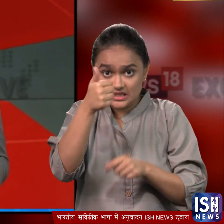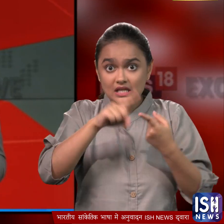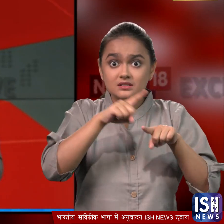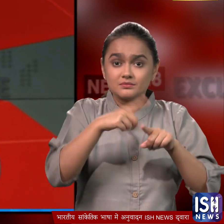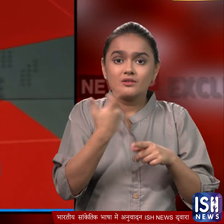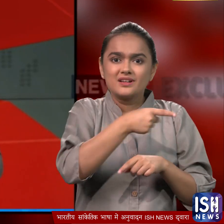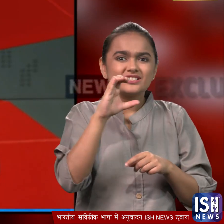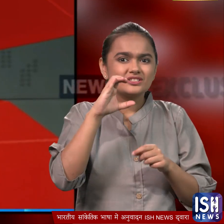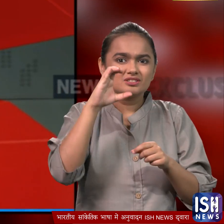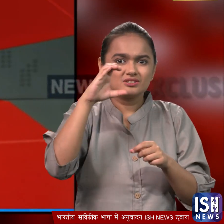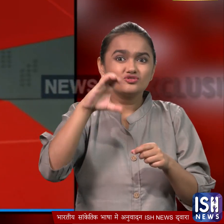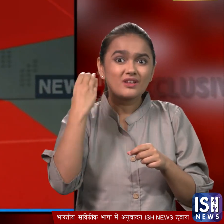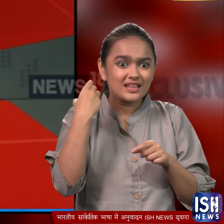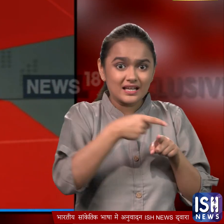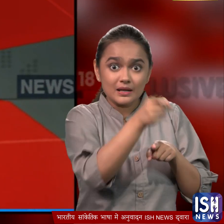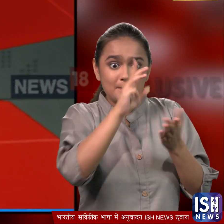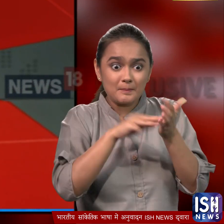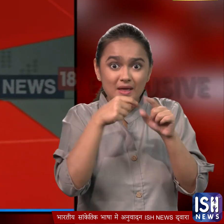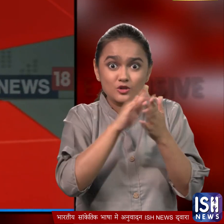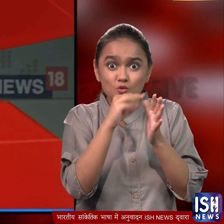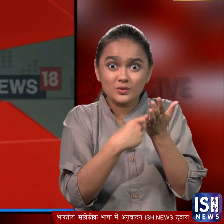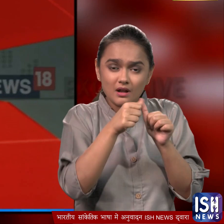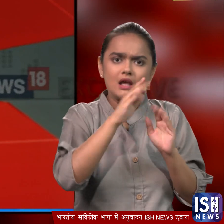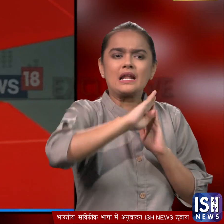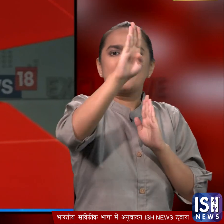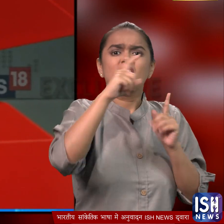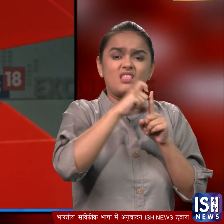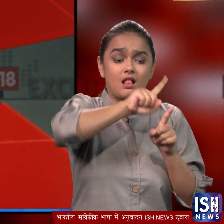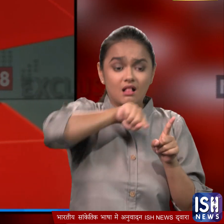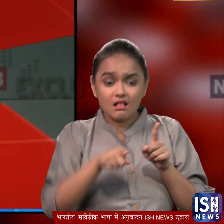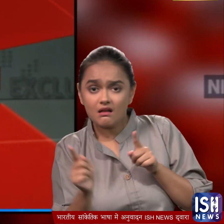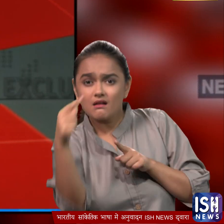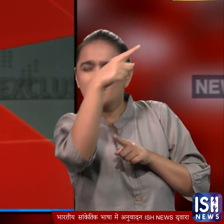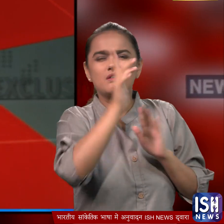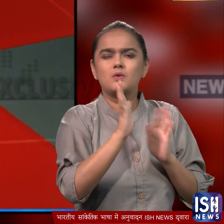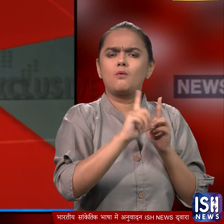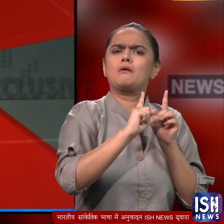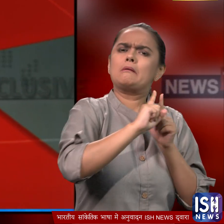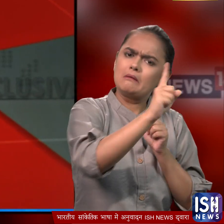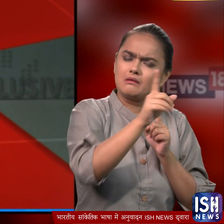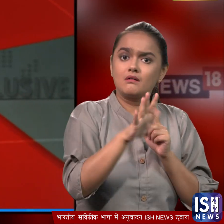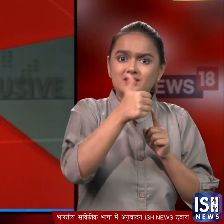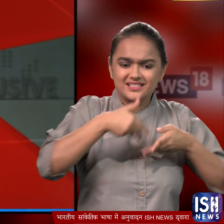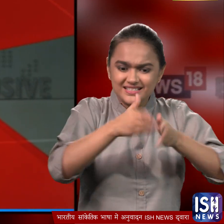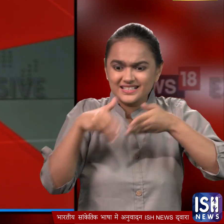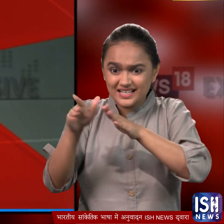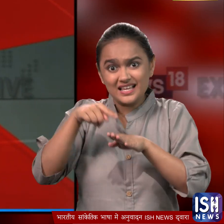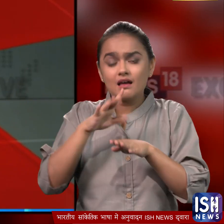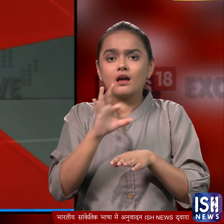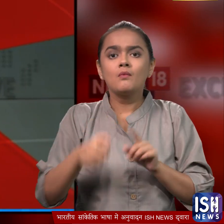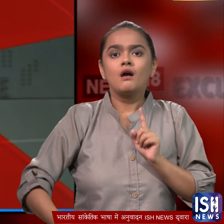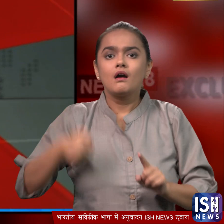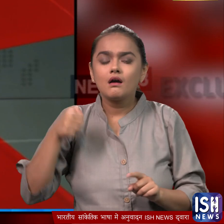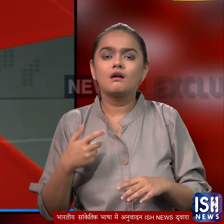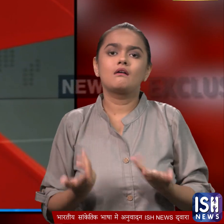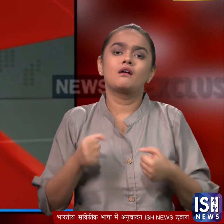एक्सप्रेसवे इसलिए बनाया गया ताकि चंडीगढ़ से जिन गाड़ियों को मथुरा की तरफ जाना हो उनको दिल्ली में न घुसना पड़े। लेकिन इस 6 लेन वाले एक्सप्रेसवे को ऑटो